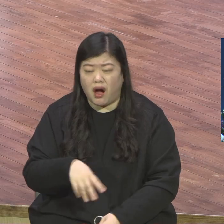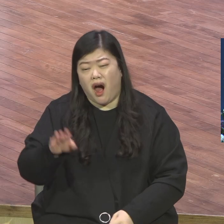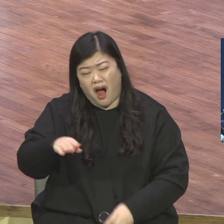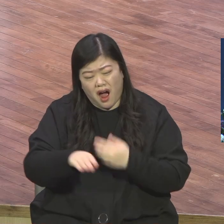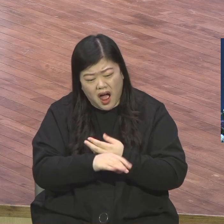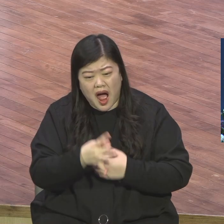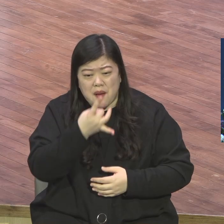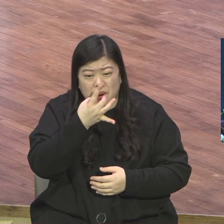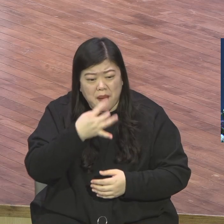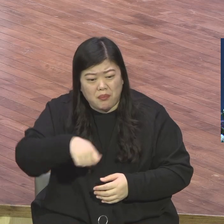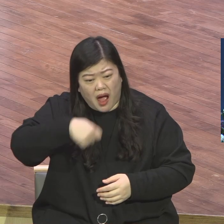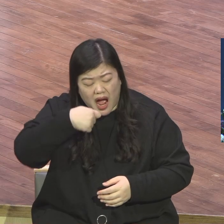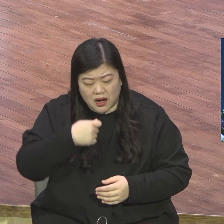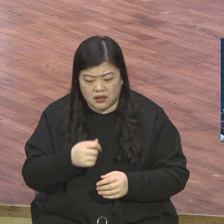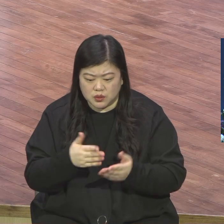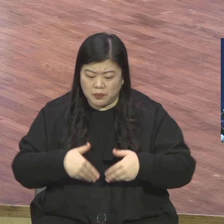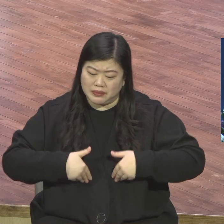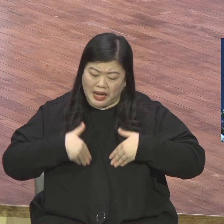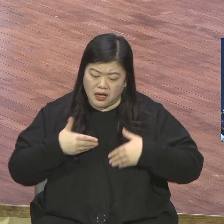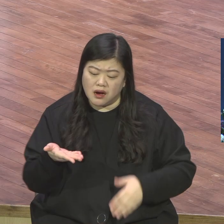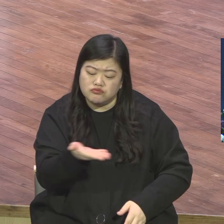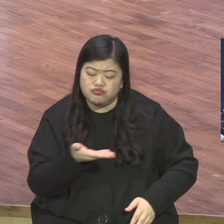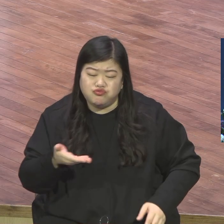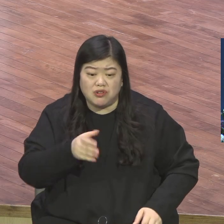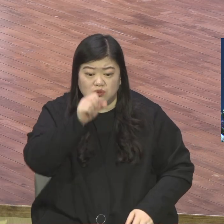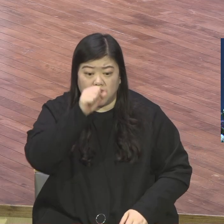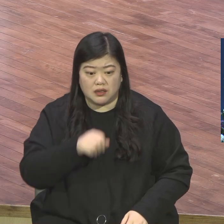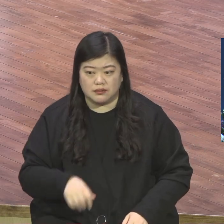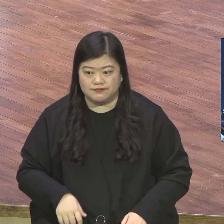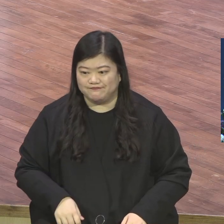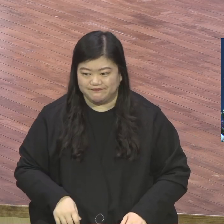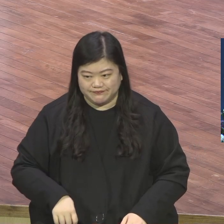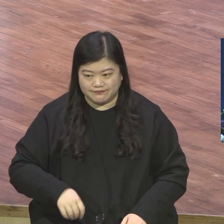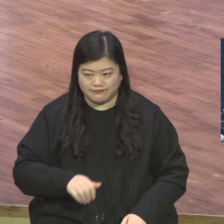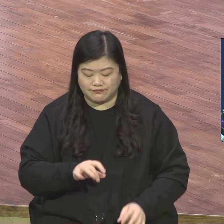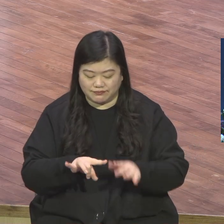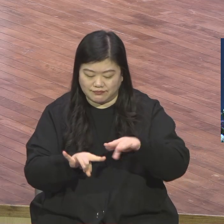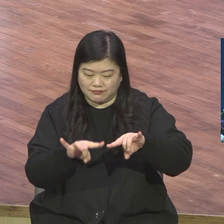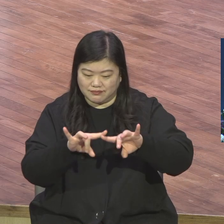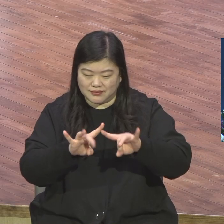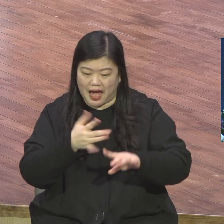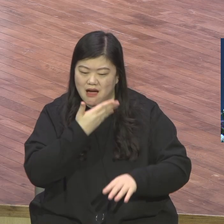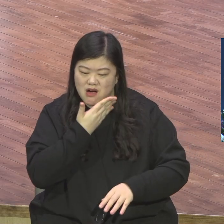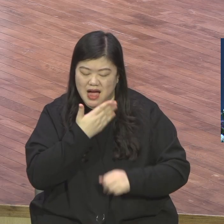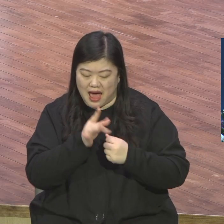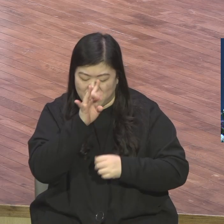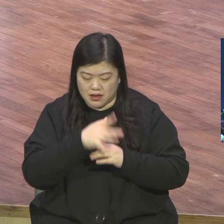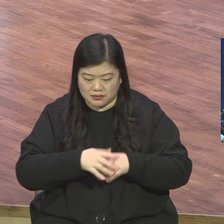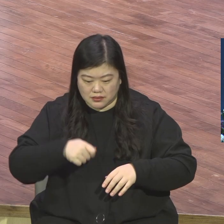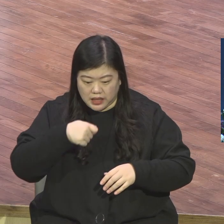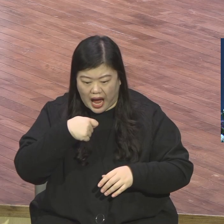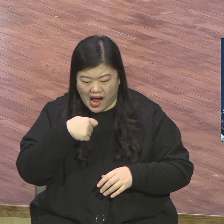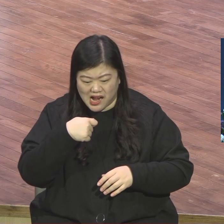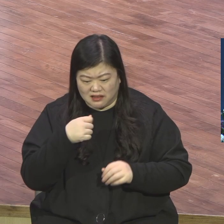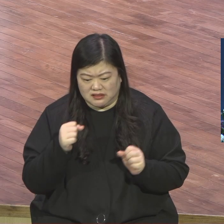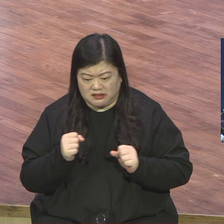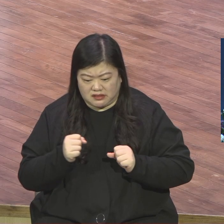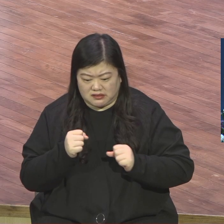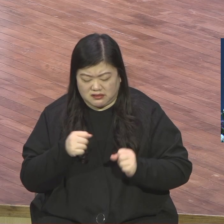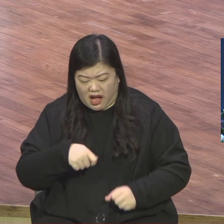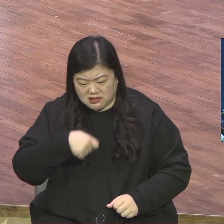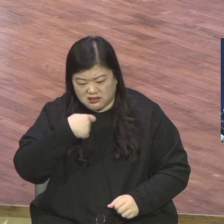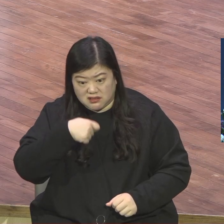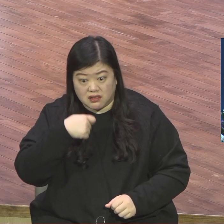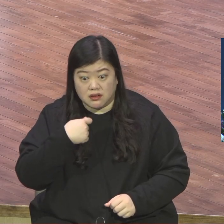그렇게 연명을 했는데 결혼을 하는데도 결혼할 때도 이 남편과